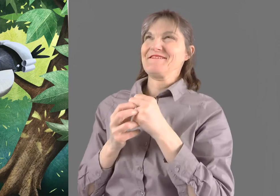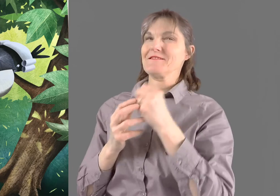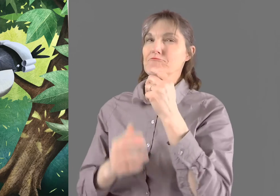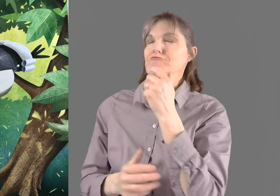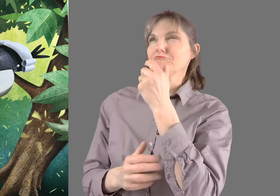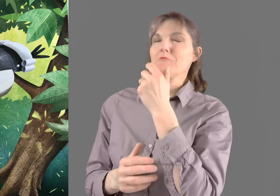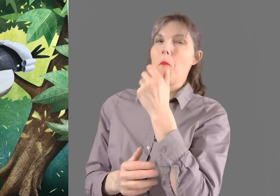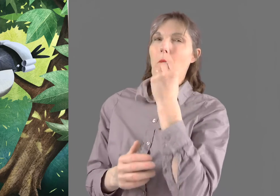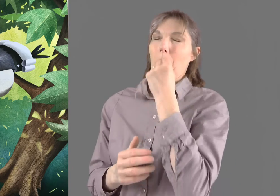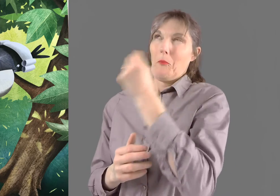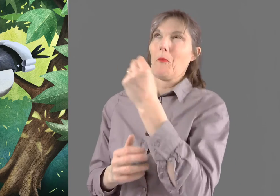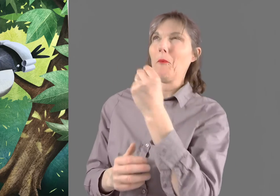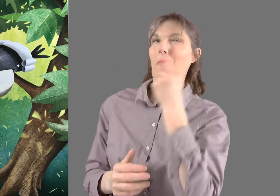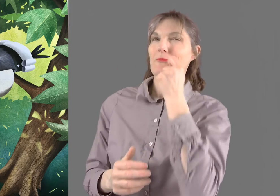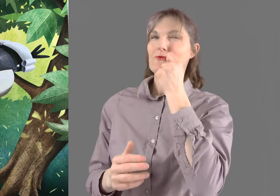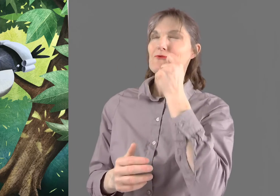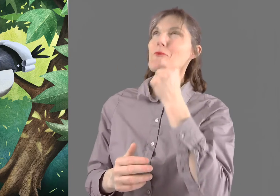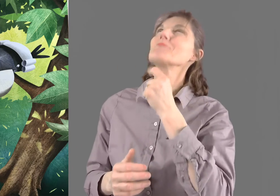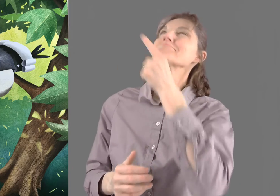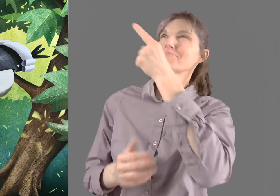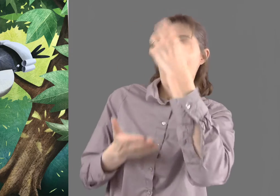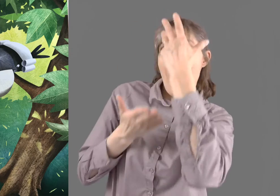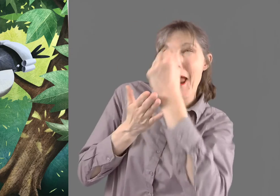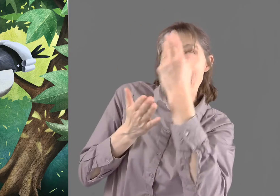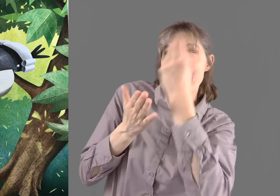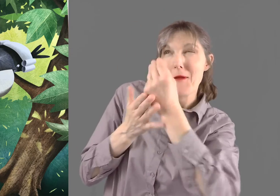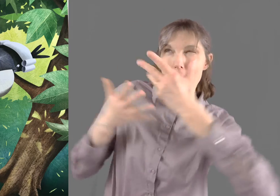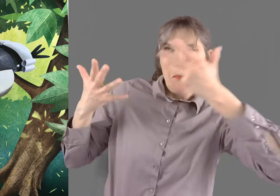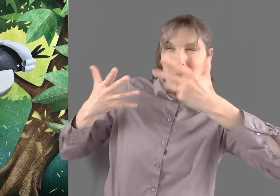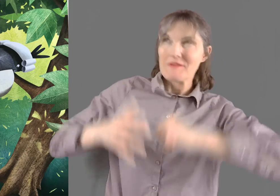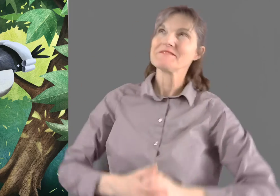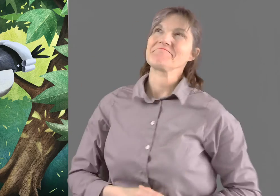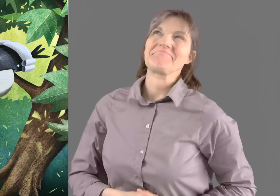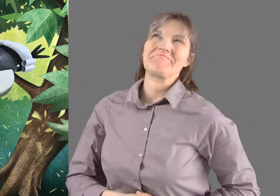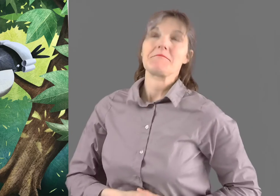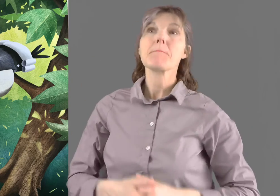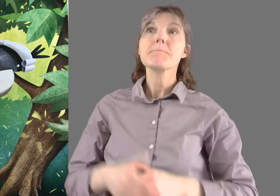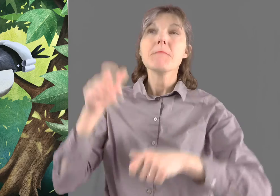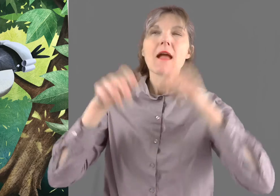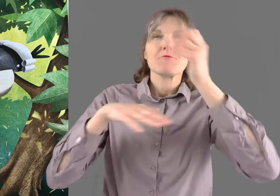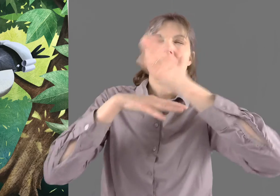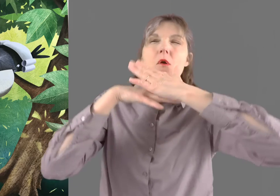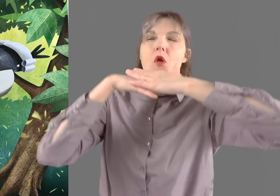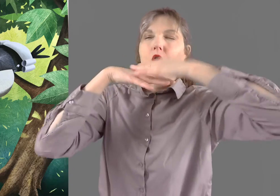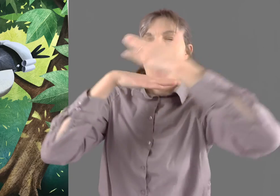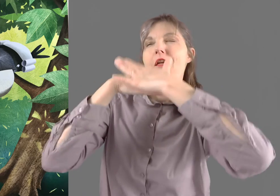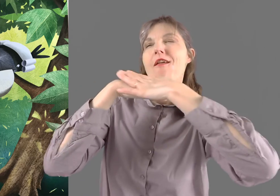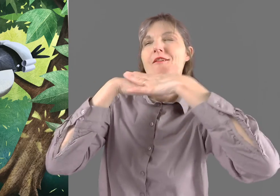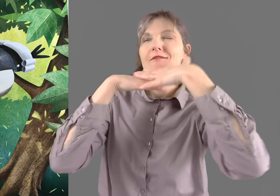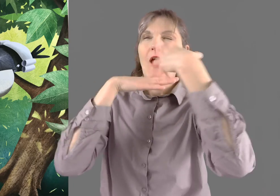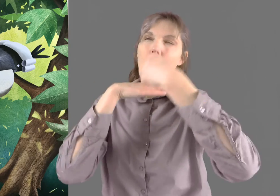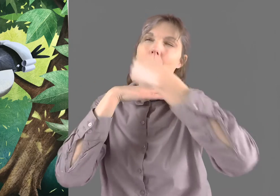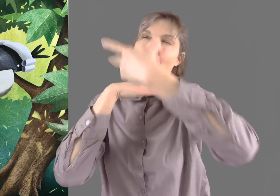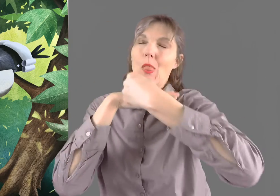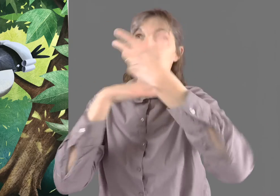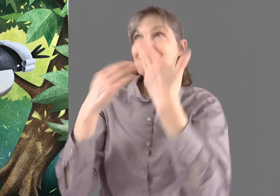bon monsieur, apprenez que tout flatteur vit aux dépens de celui qui